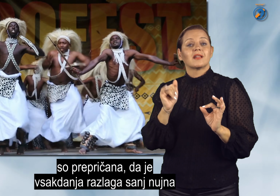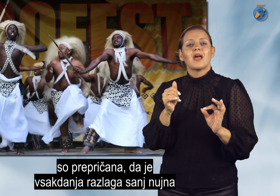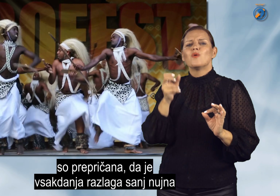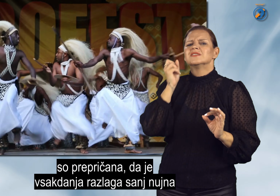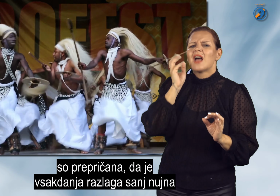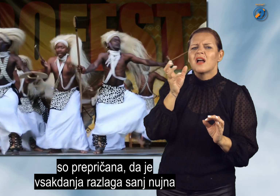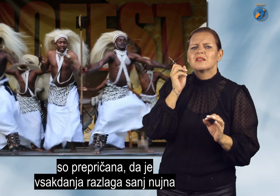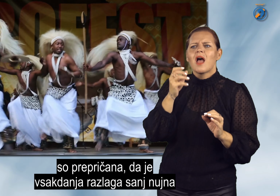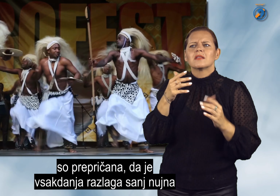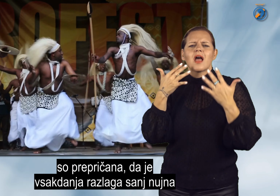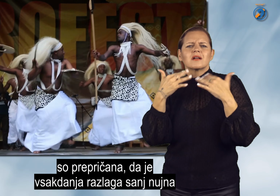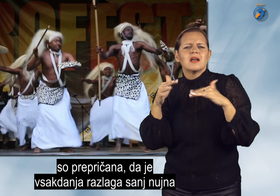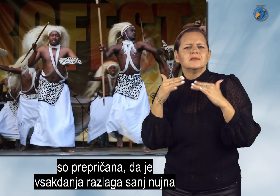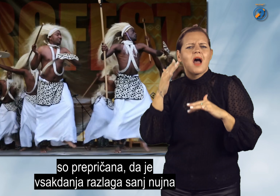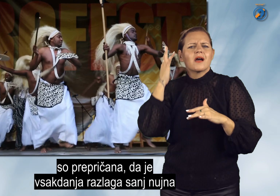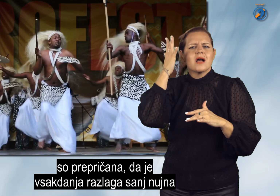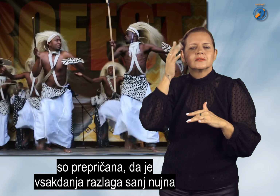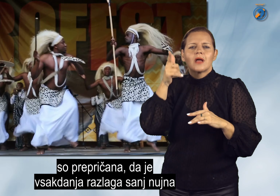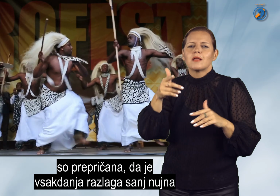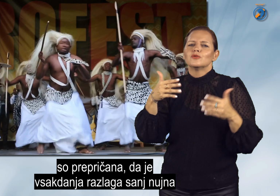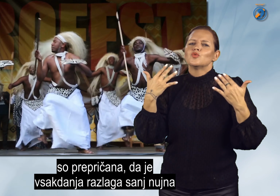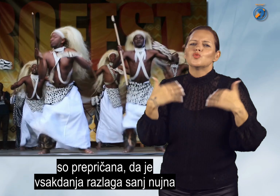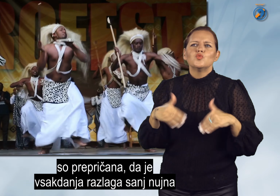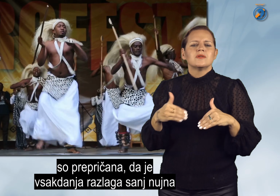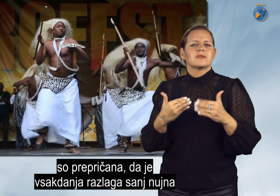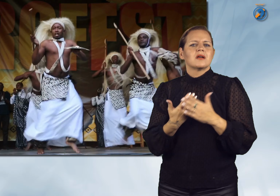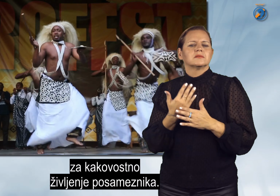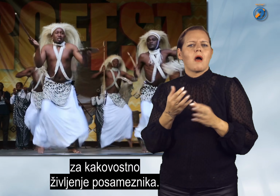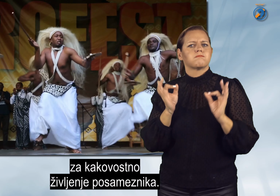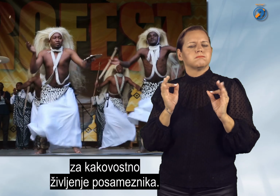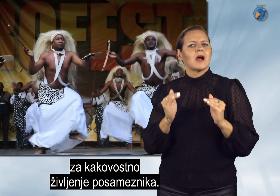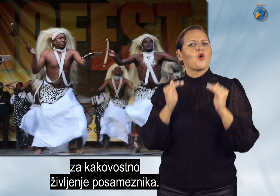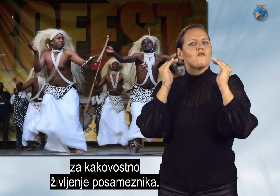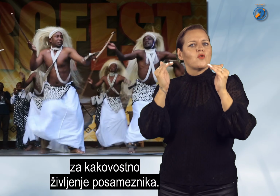sanj nujna za kakovostno življenje posameznika.